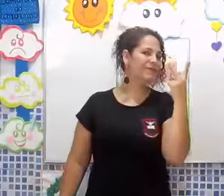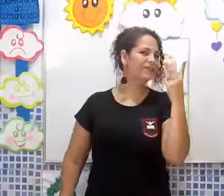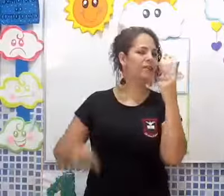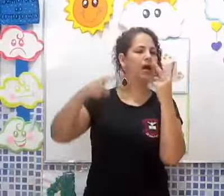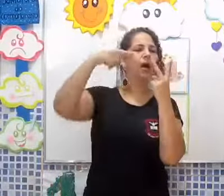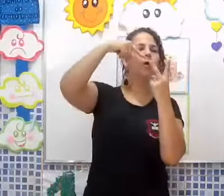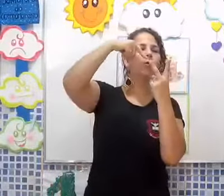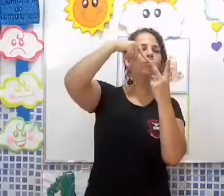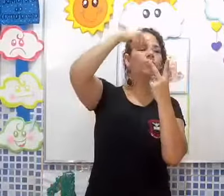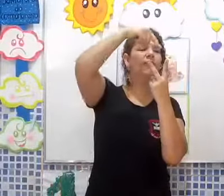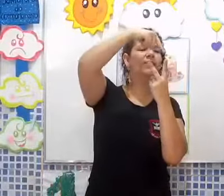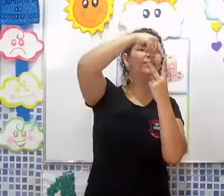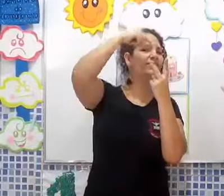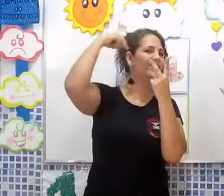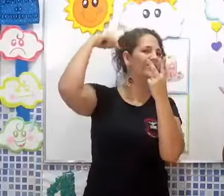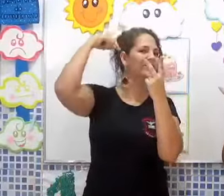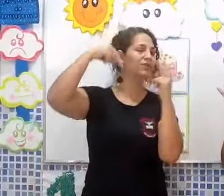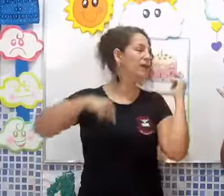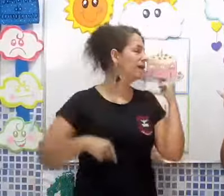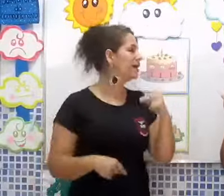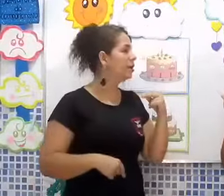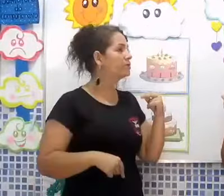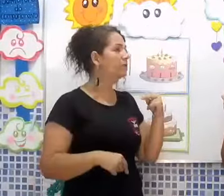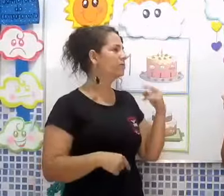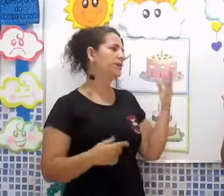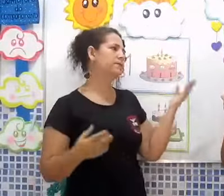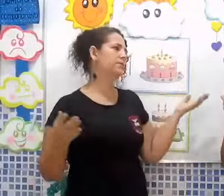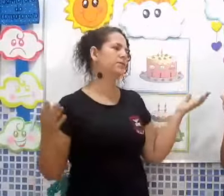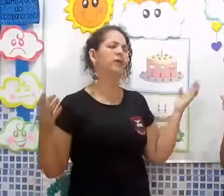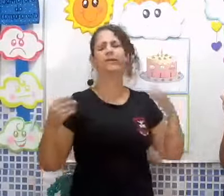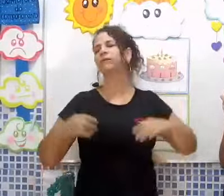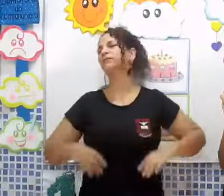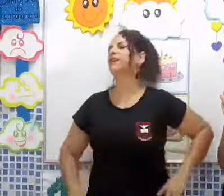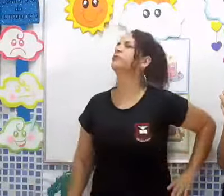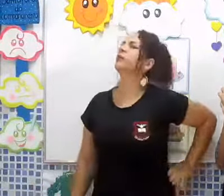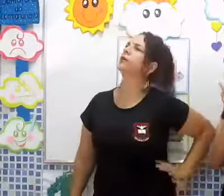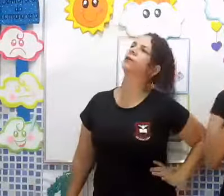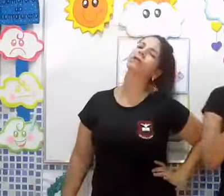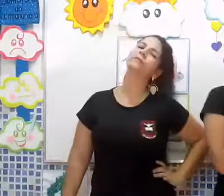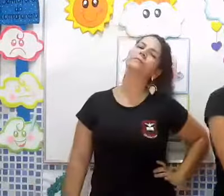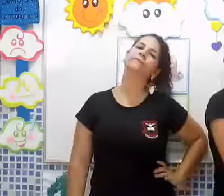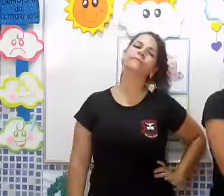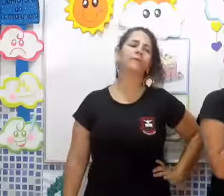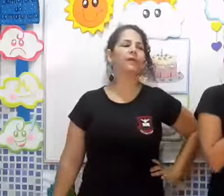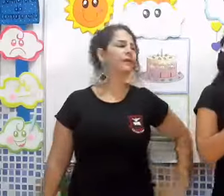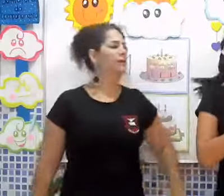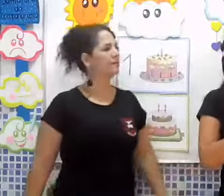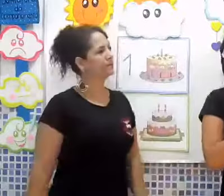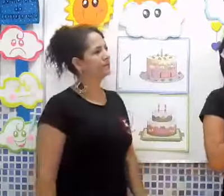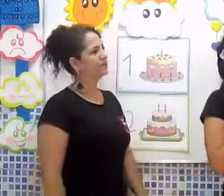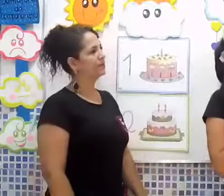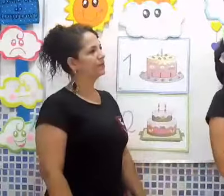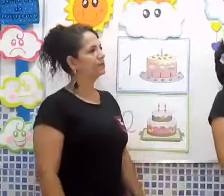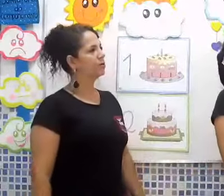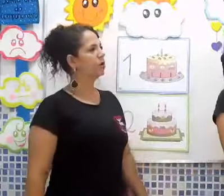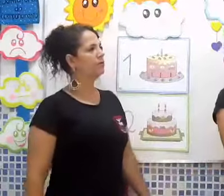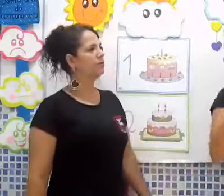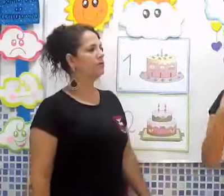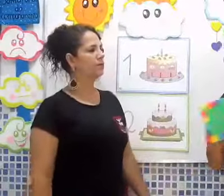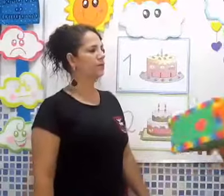Dois, ó. Um, dois. E nós vamos mais antes. Eu quero cantar, Tia Rayana. Vamos cantar? Escolhe uma música. Escolhe